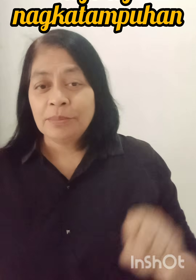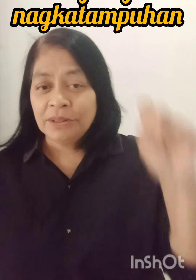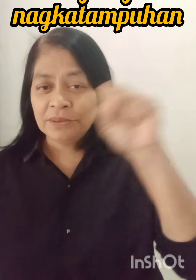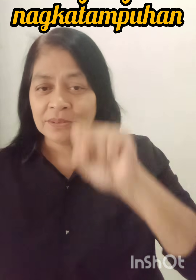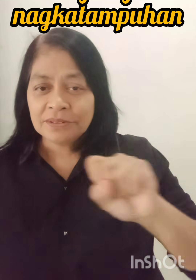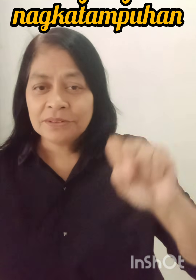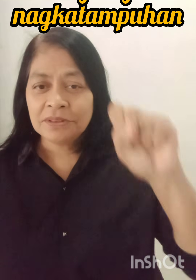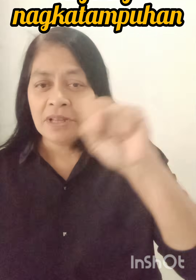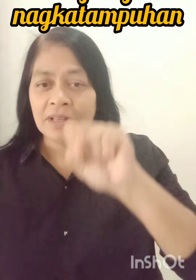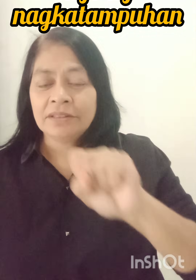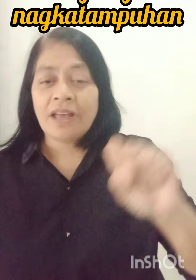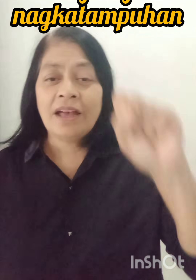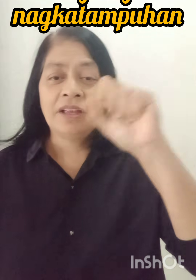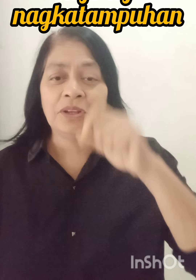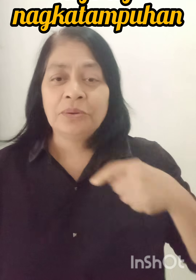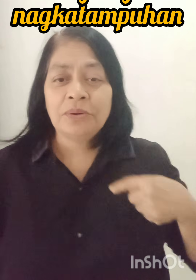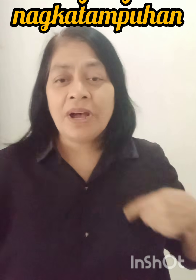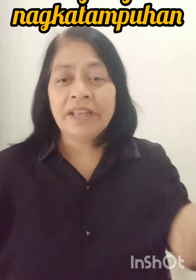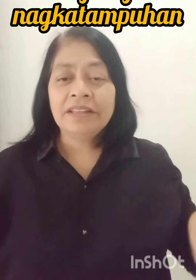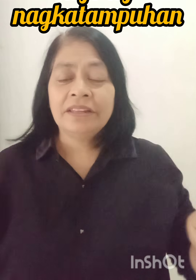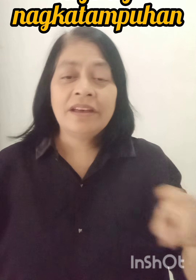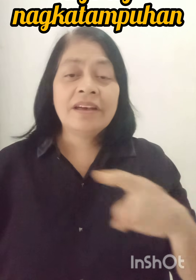Sabado, tayo ay